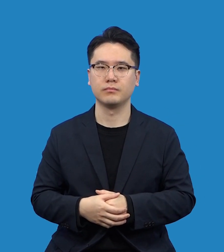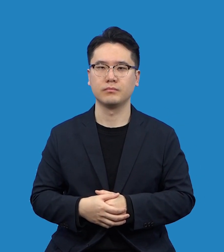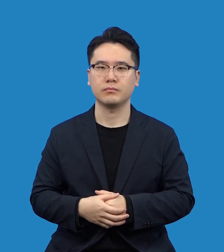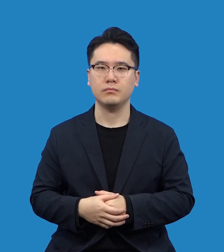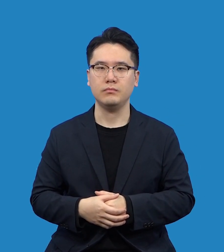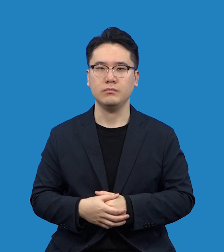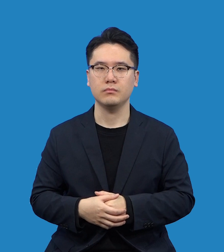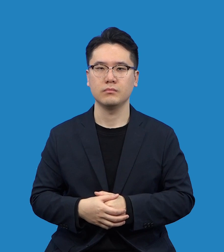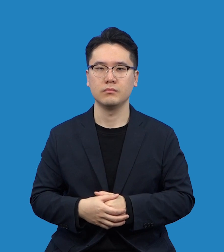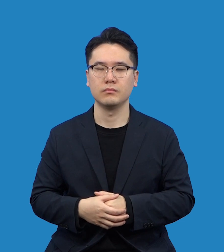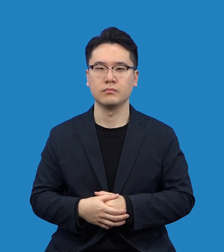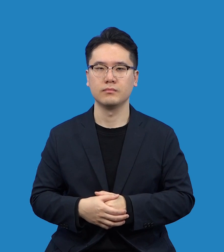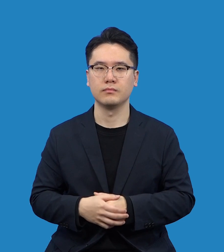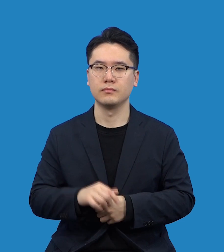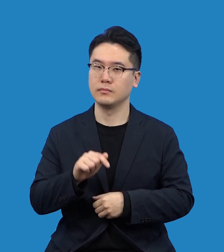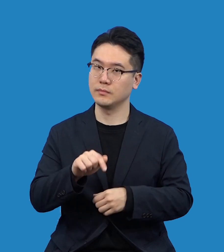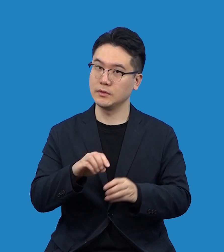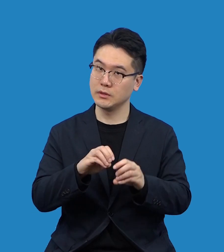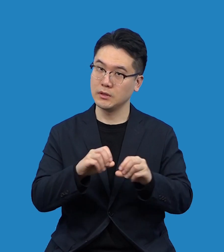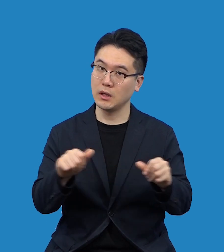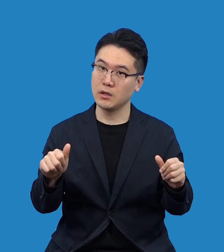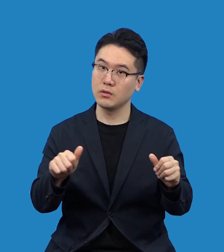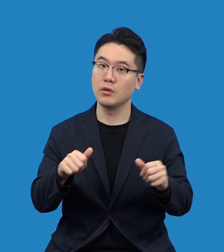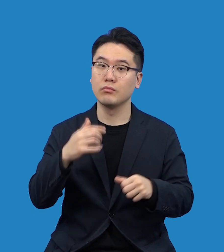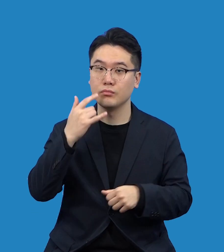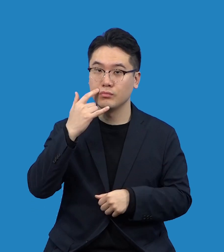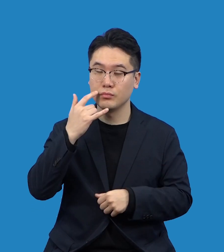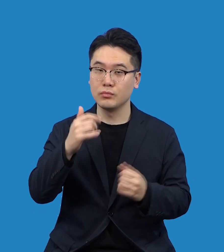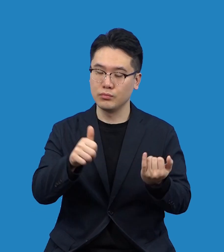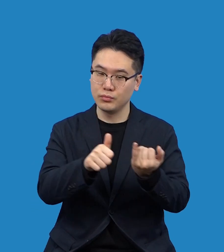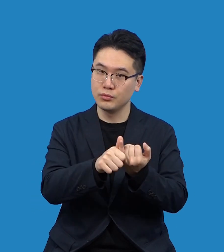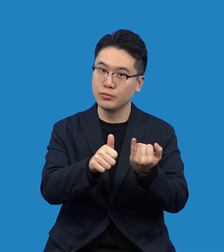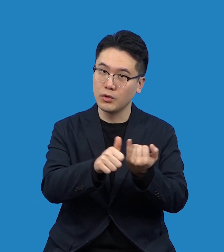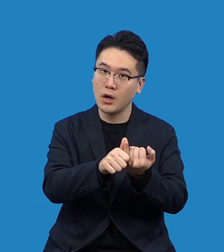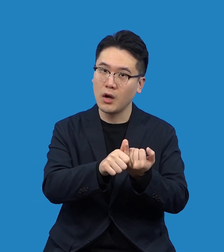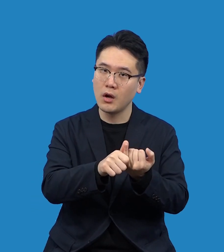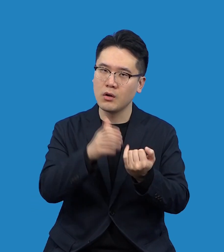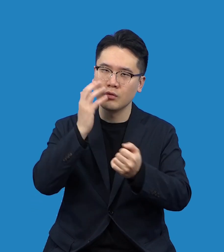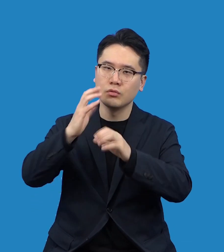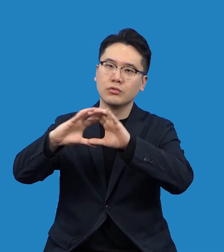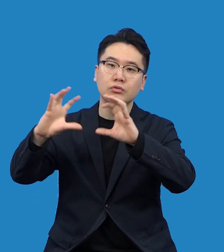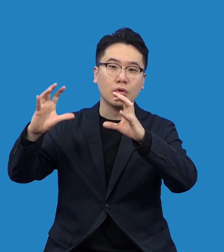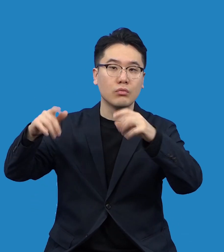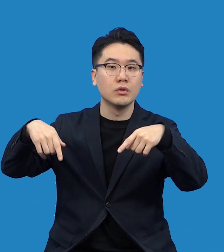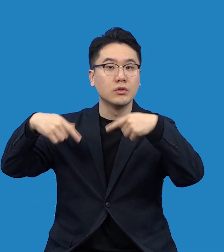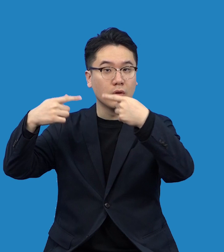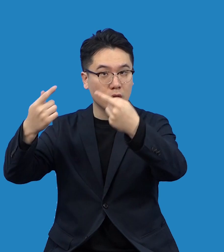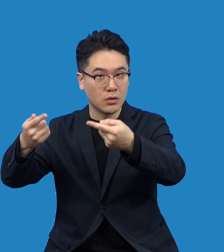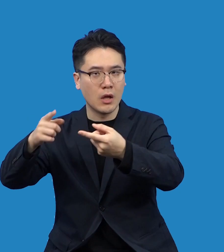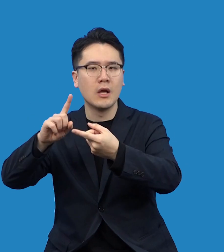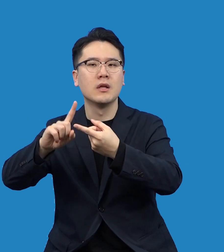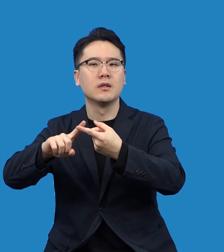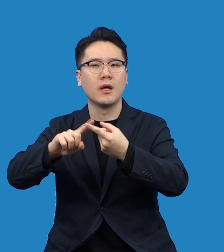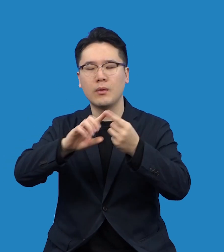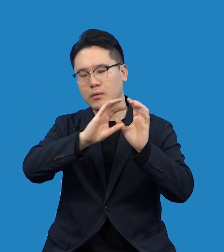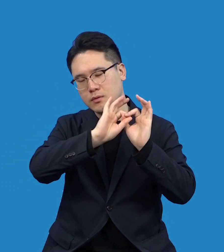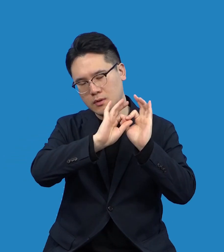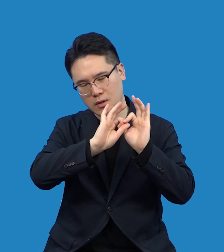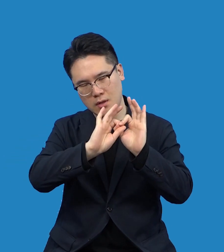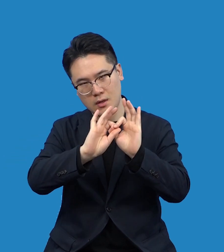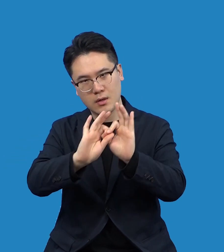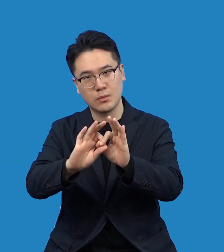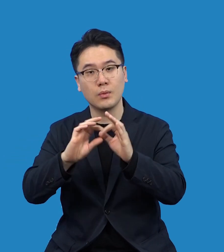이 땅에서의 부부가 천국에서도 그대로 유지되는 게 아니에요. 천국에서는 이